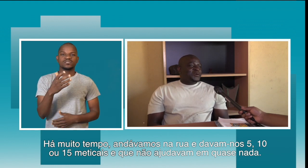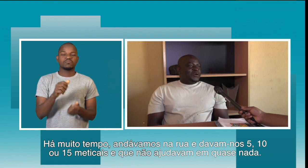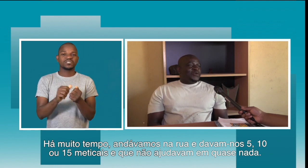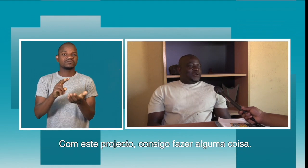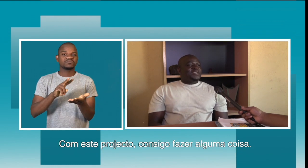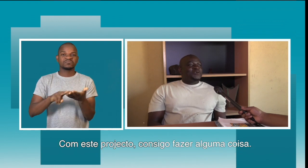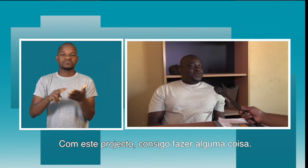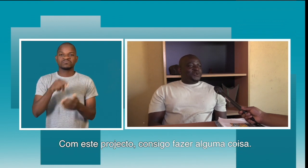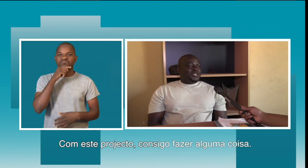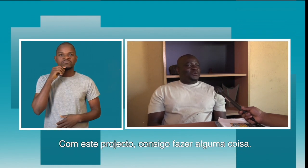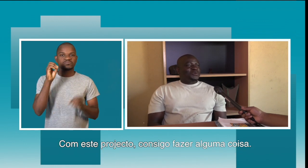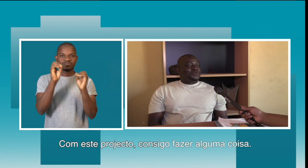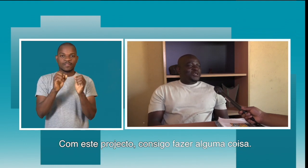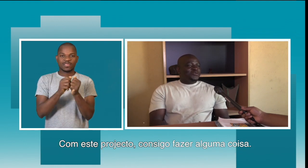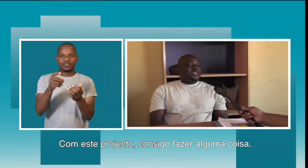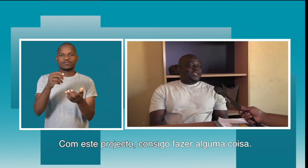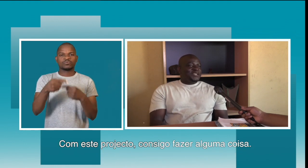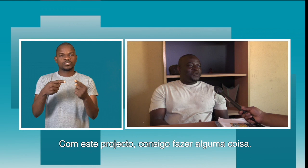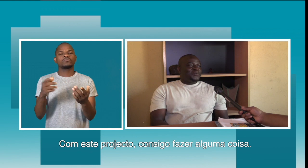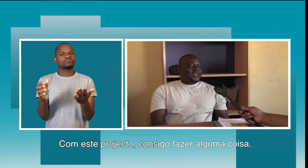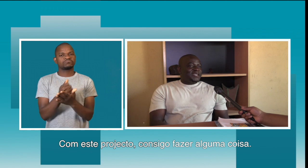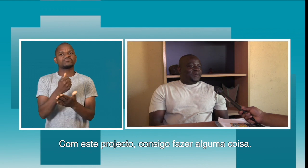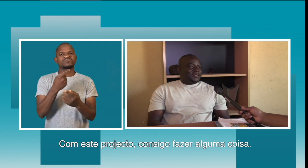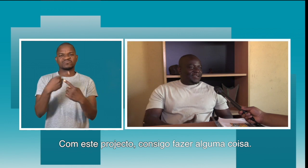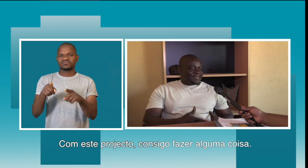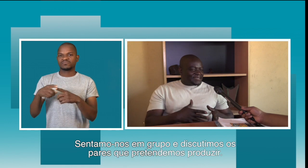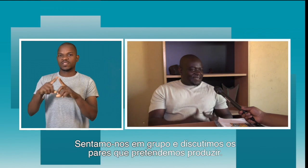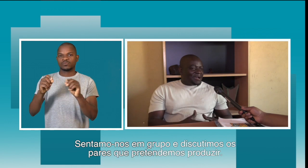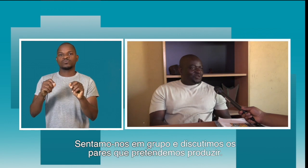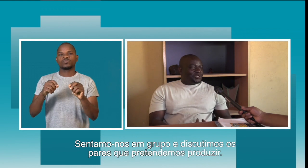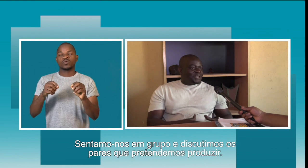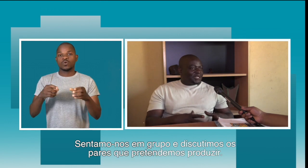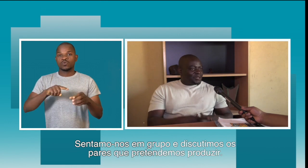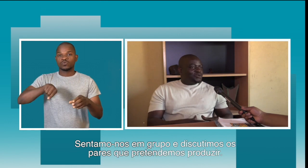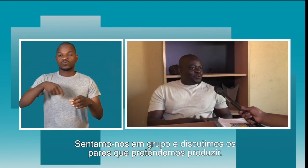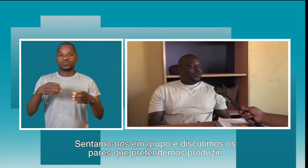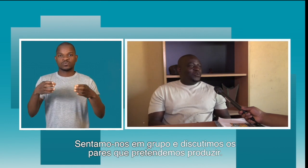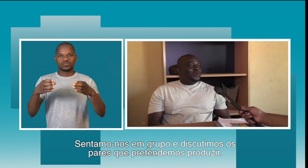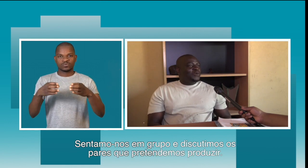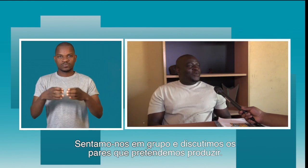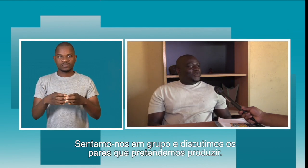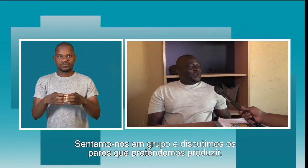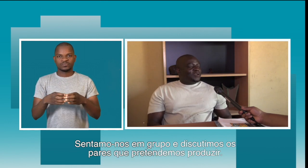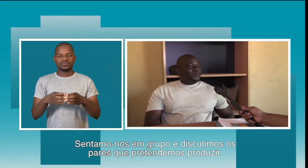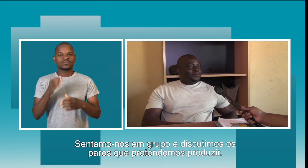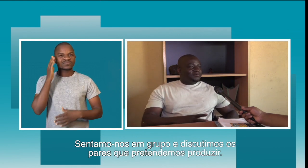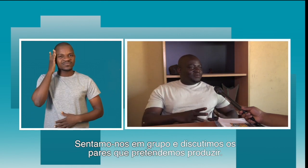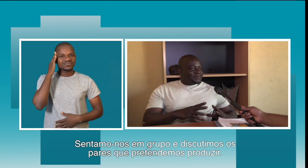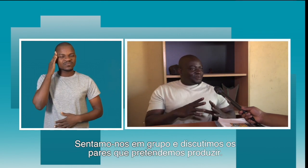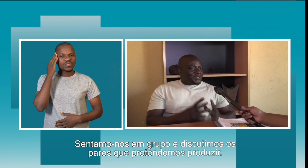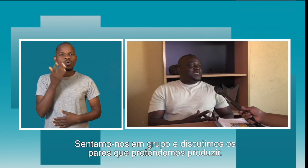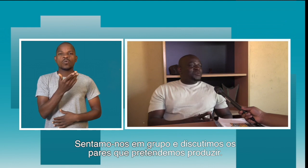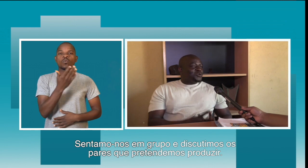Mas, com esse projeto, consigo fazer aquilo que merece. Malta, sentamos em nosso grupo, então,